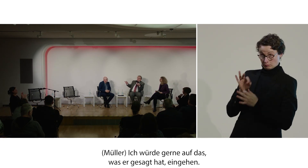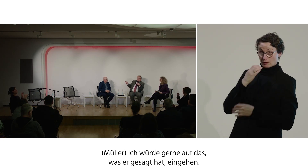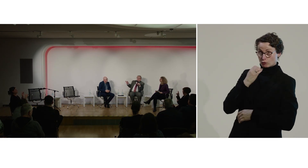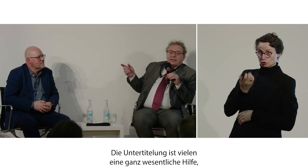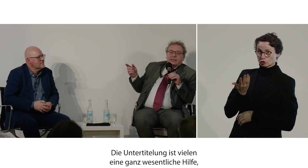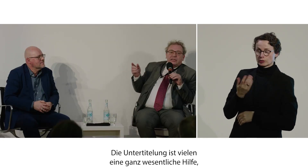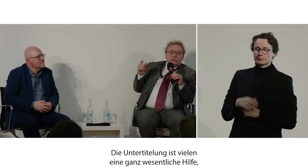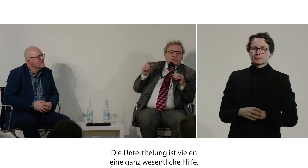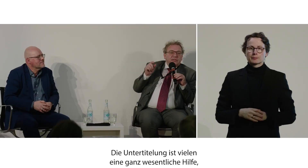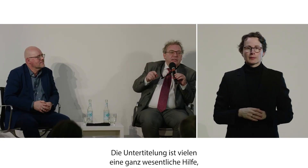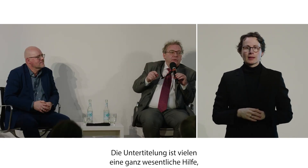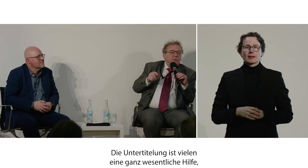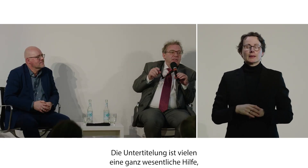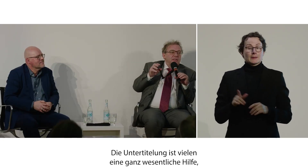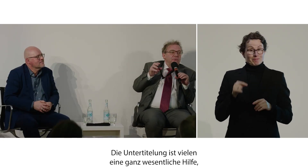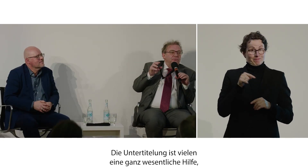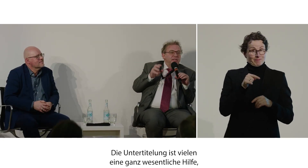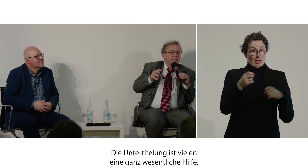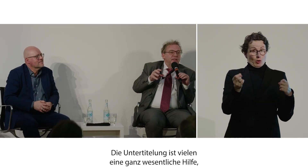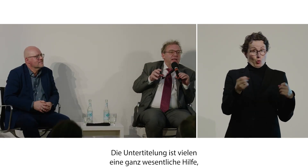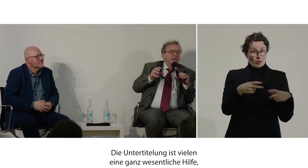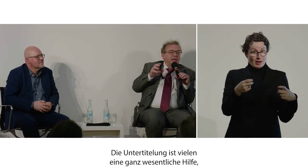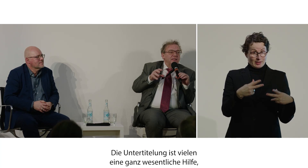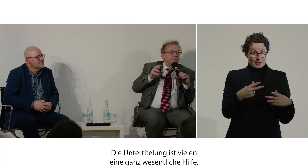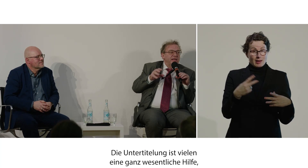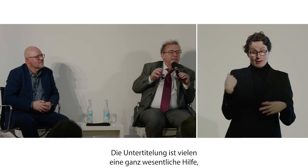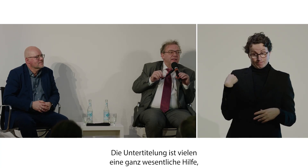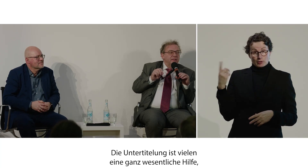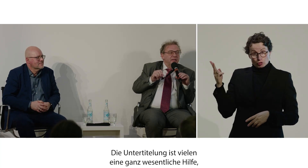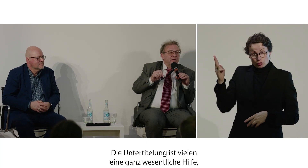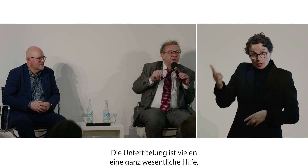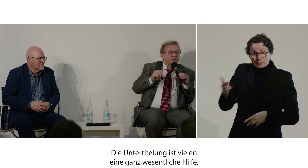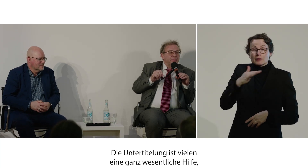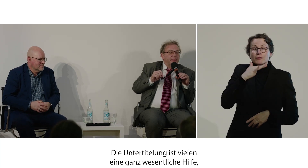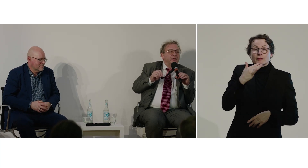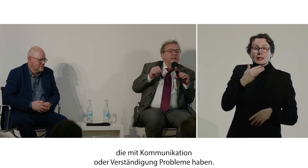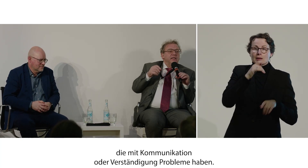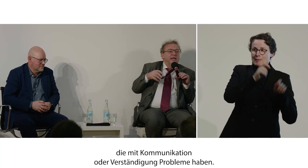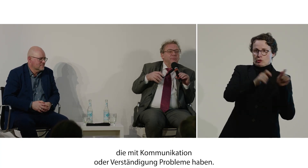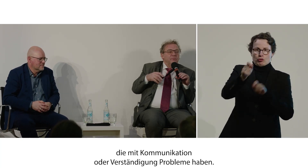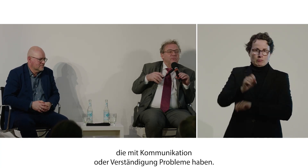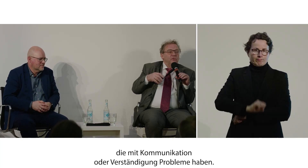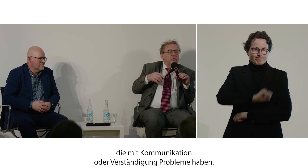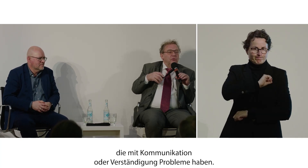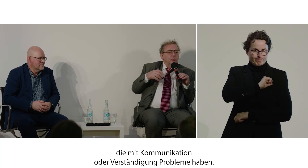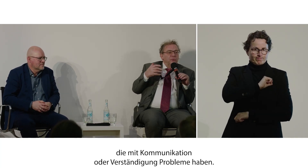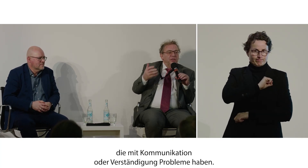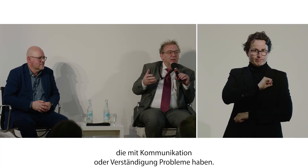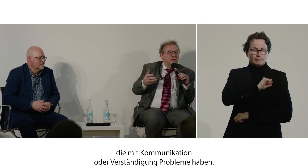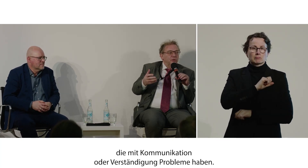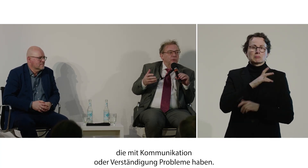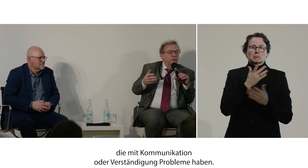eingehen. In der Untertitelung ist ja vielen eine ganz wesentliche Hilfe, die eben für